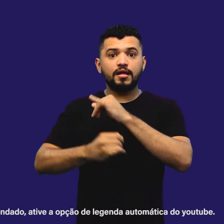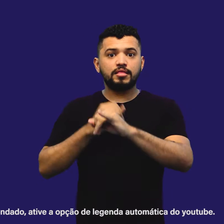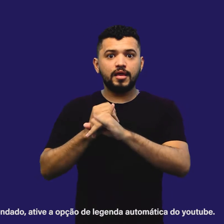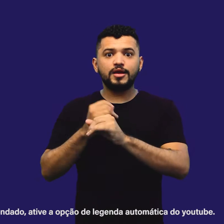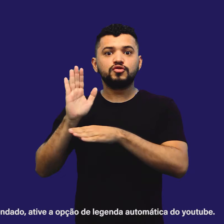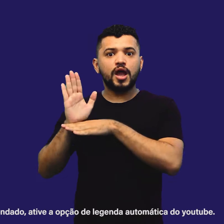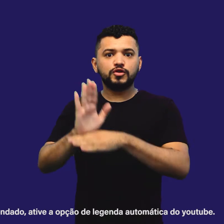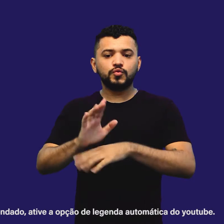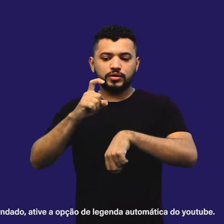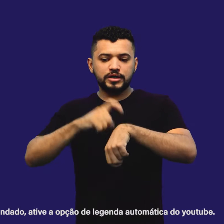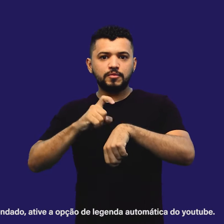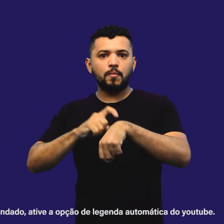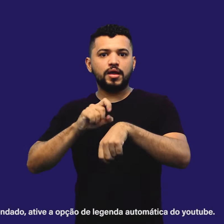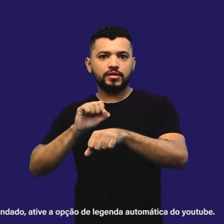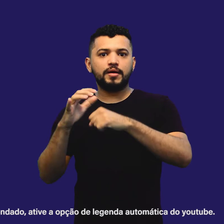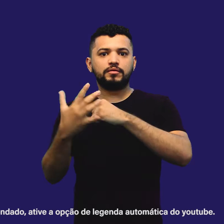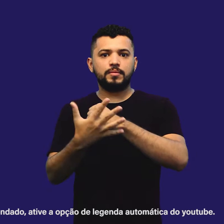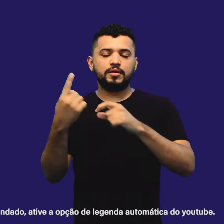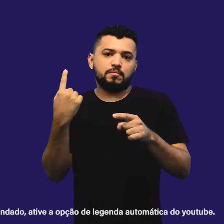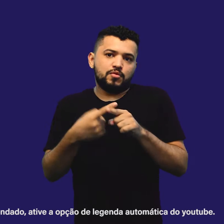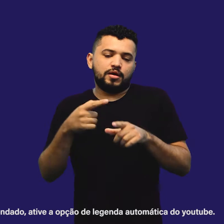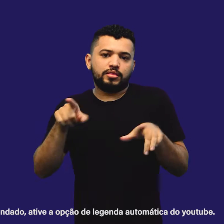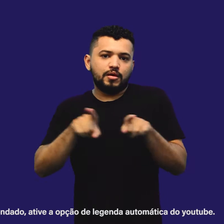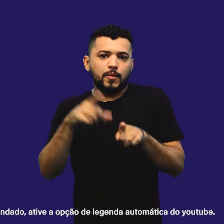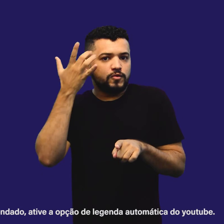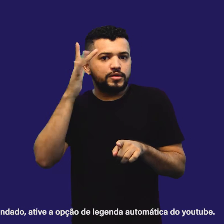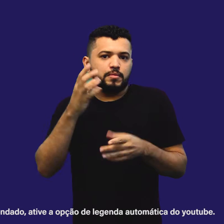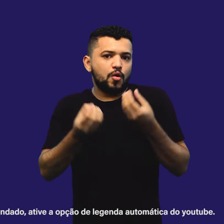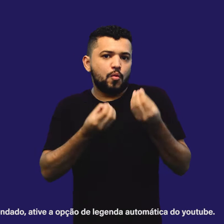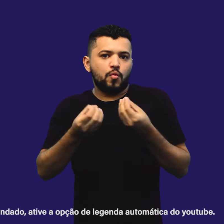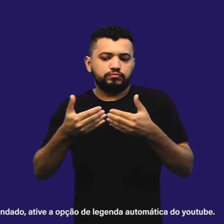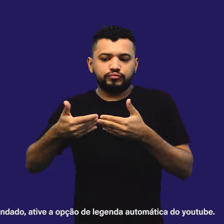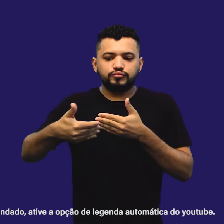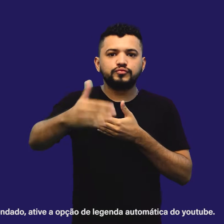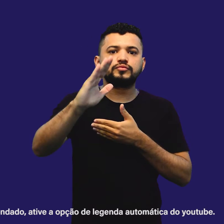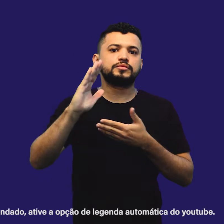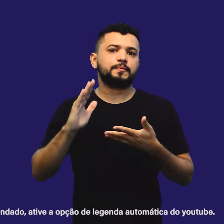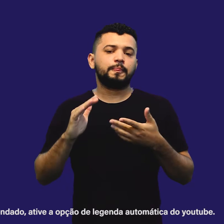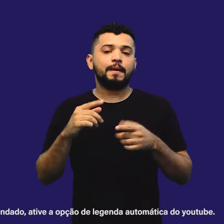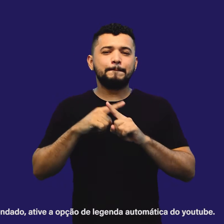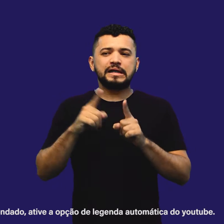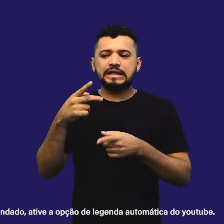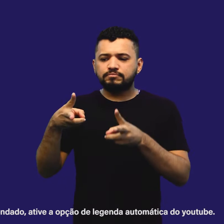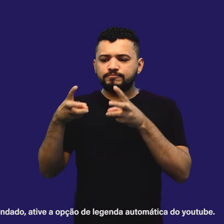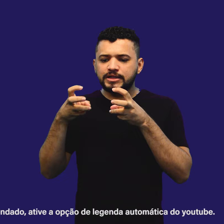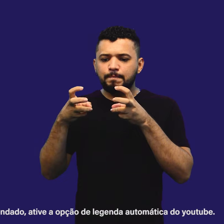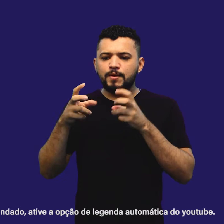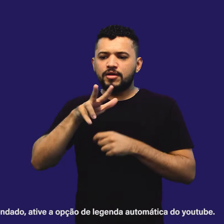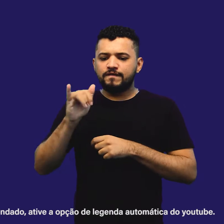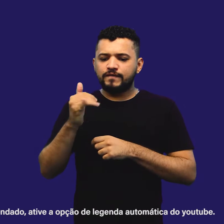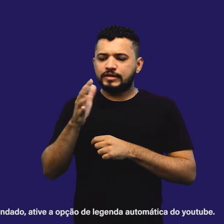ferramenta desse momento que a gente não sabia o que ia ser em seguida, e logo depois, quando viu que aquilo iria demorar um pouco